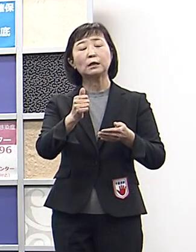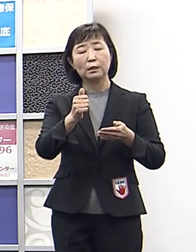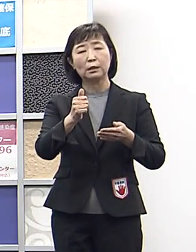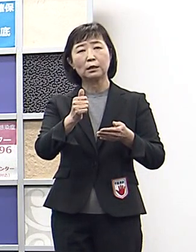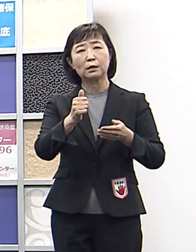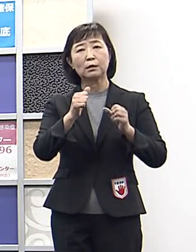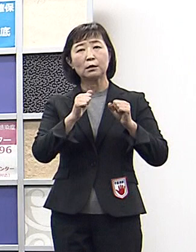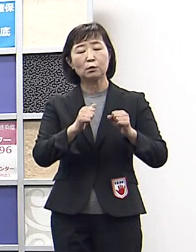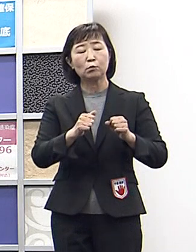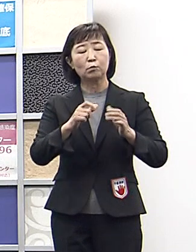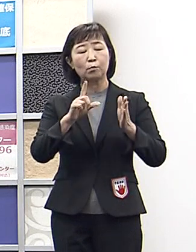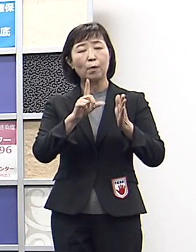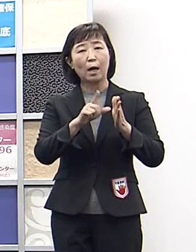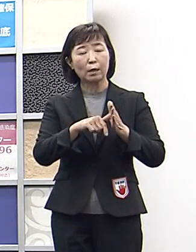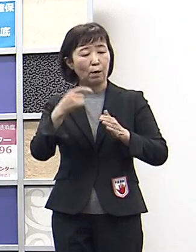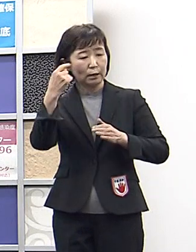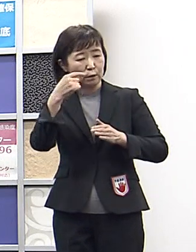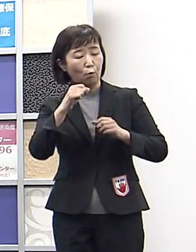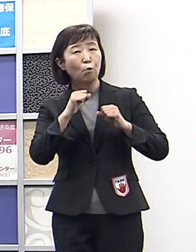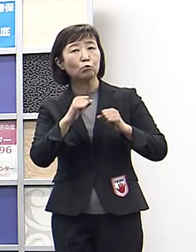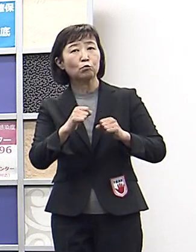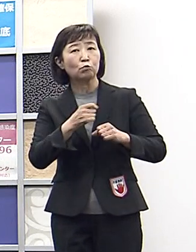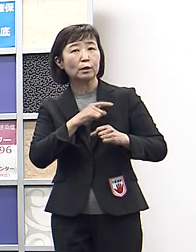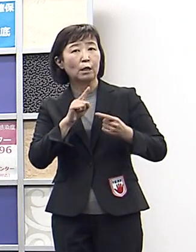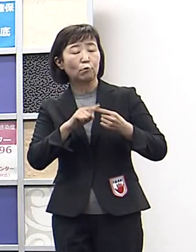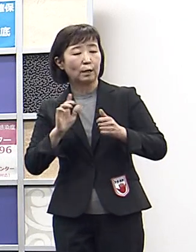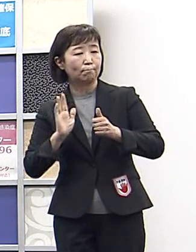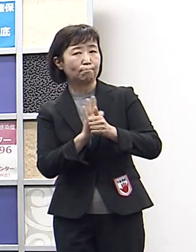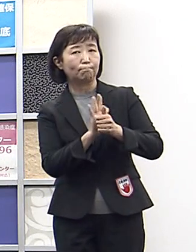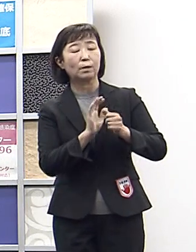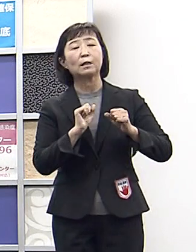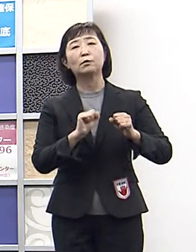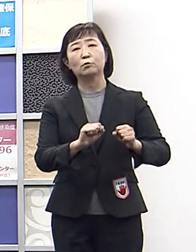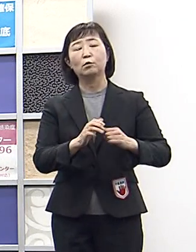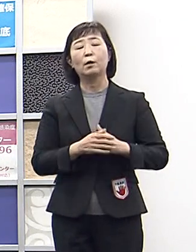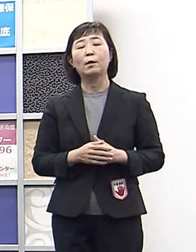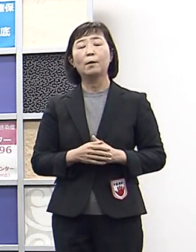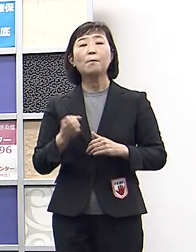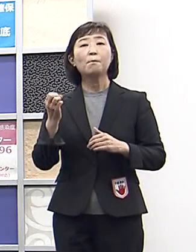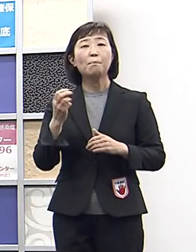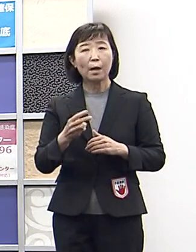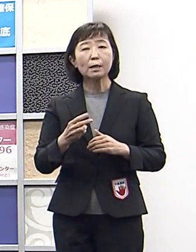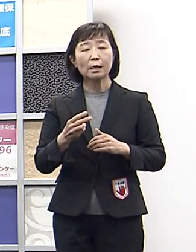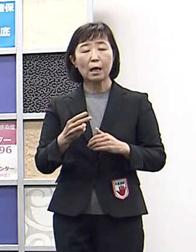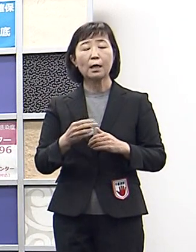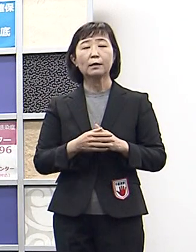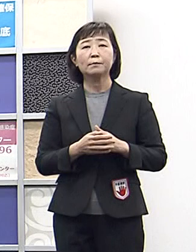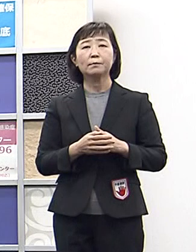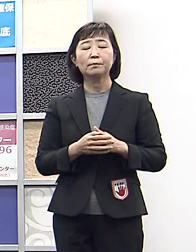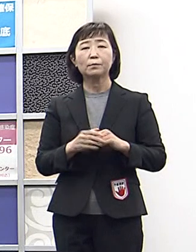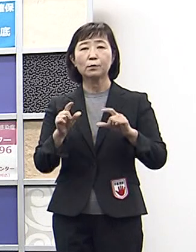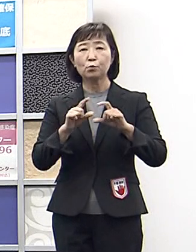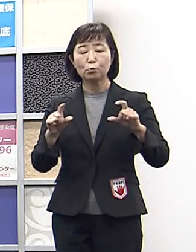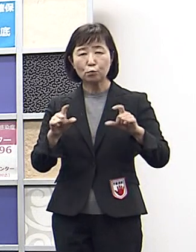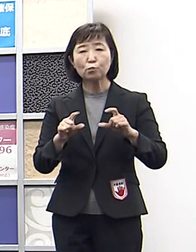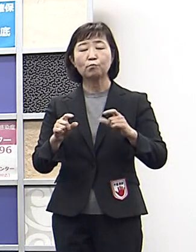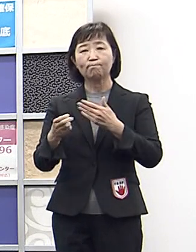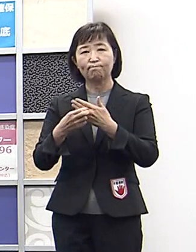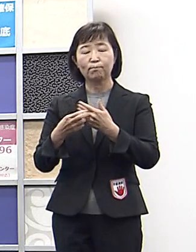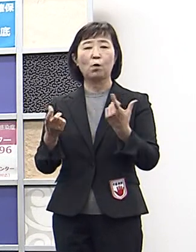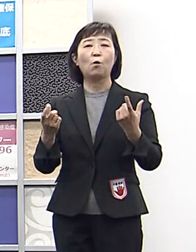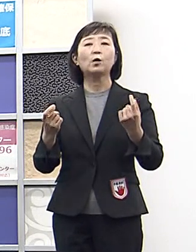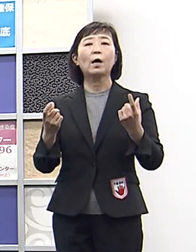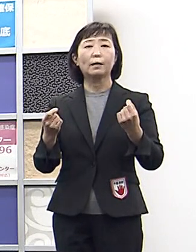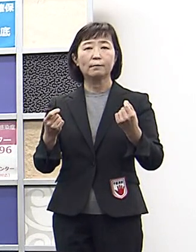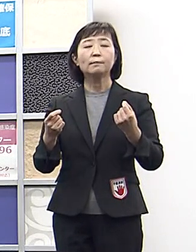症対策等の指導や助言を積極的に行うことに加えまして外来医療と同様に簡易